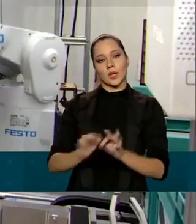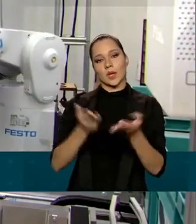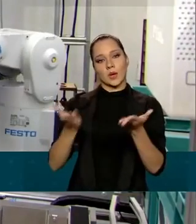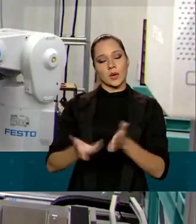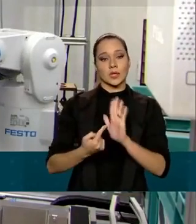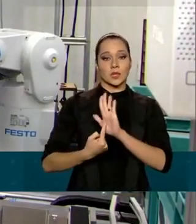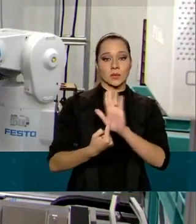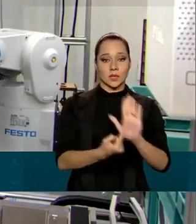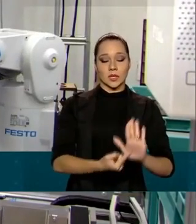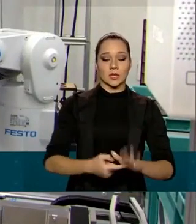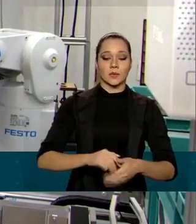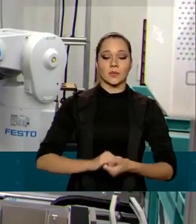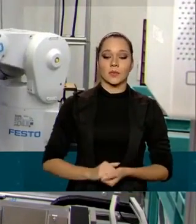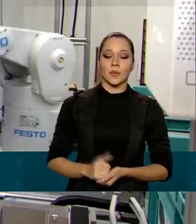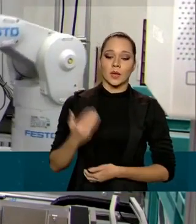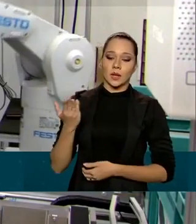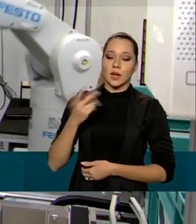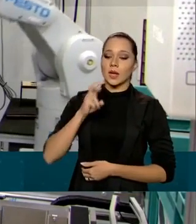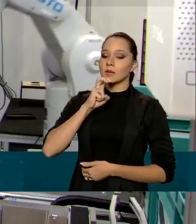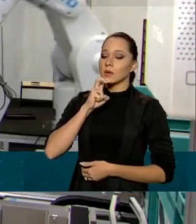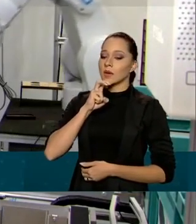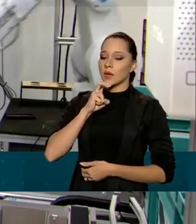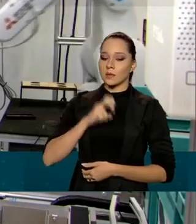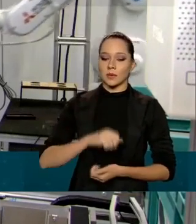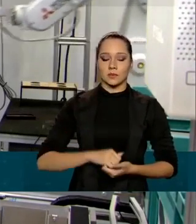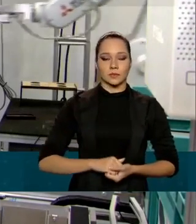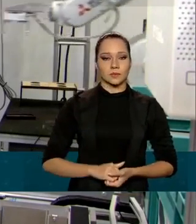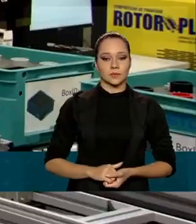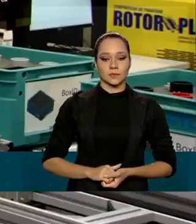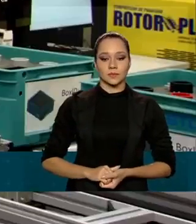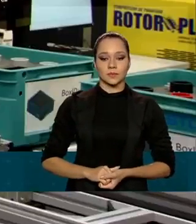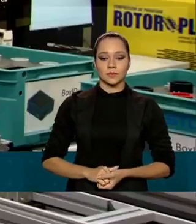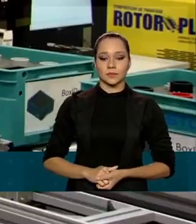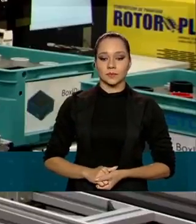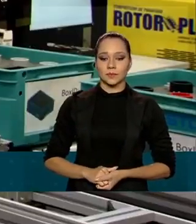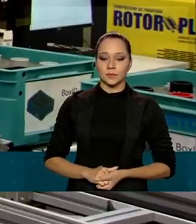essa demonstração lá em Sorocaba.